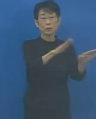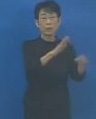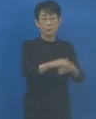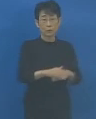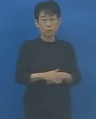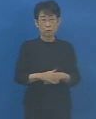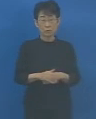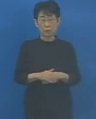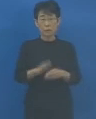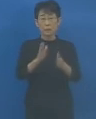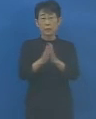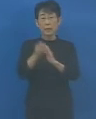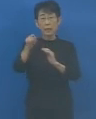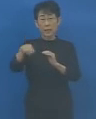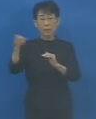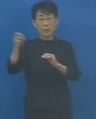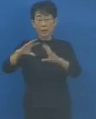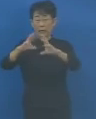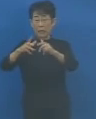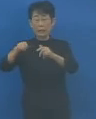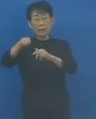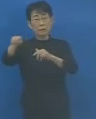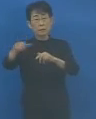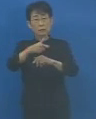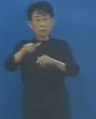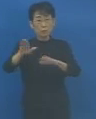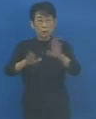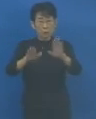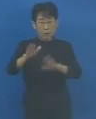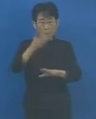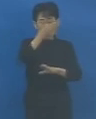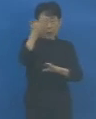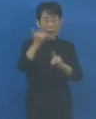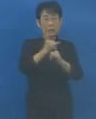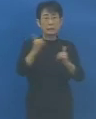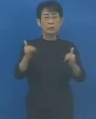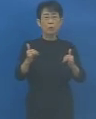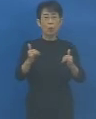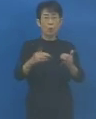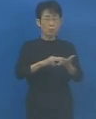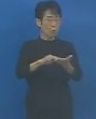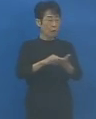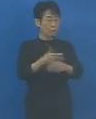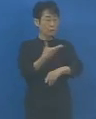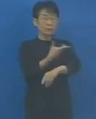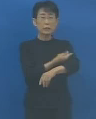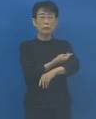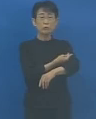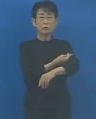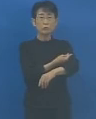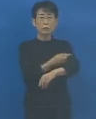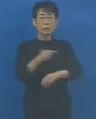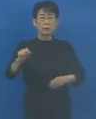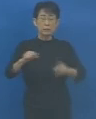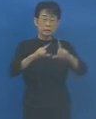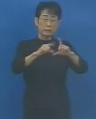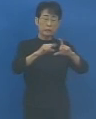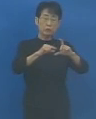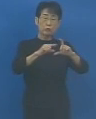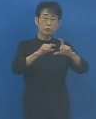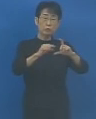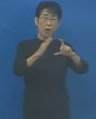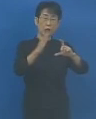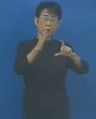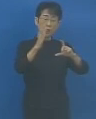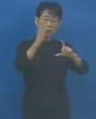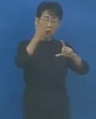内の他のケース見ても、その若い世代のどうしてもワクチン接種率が途中で伸び悩む傾向というのがはっきり見えてきているわけですけれども、今後あの